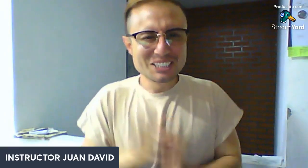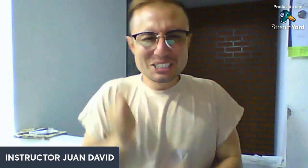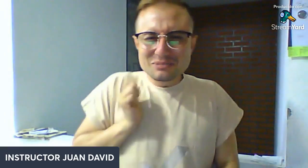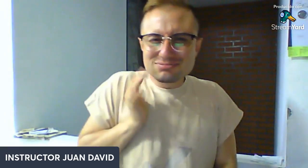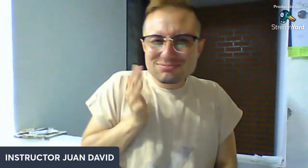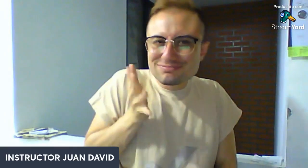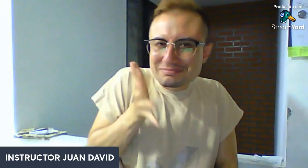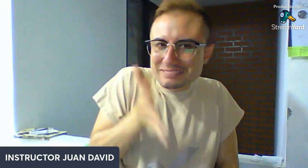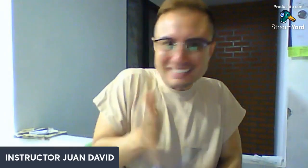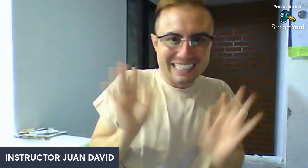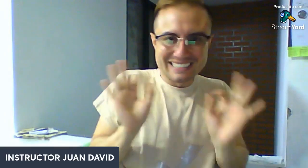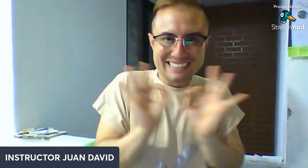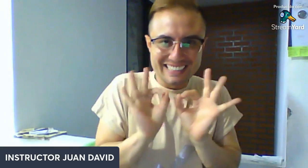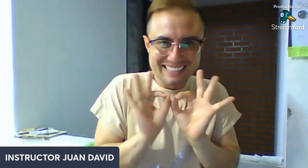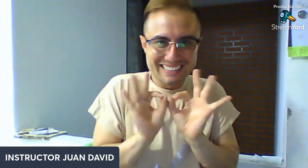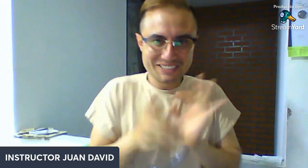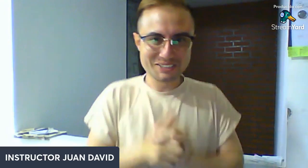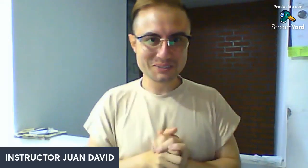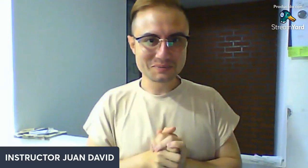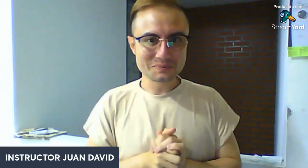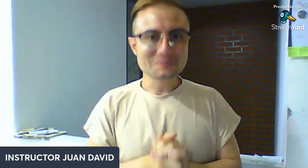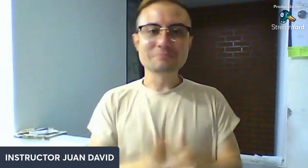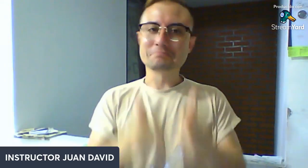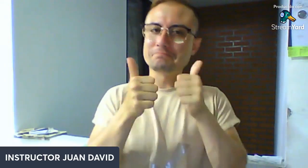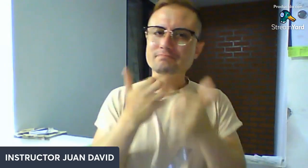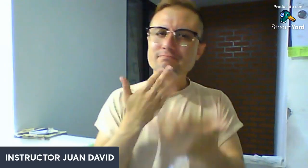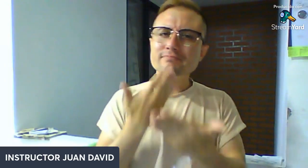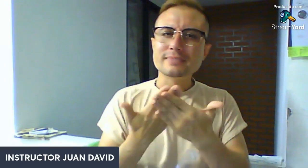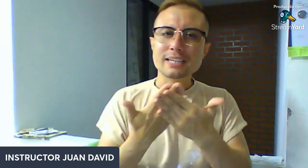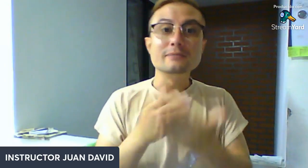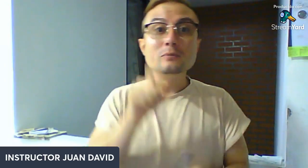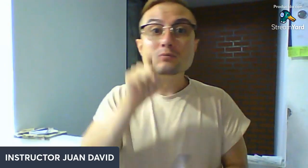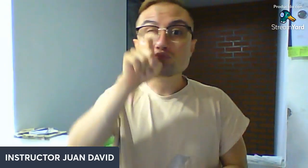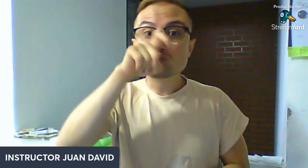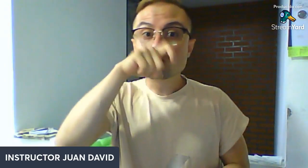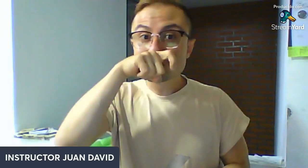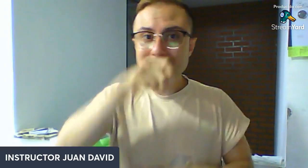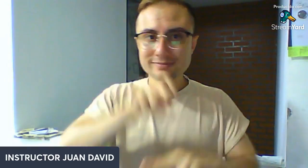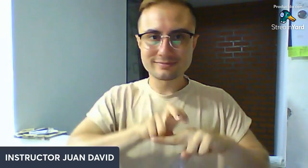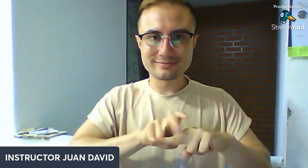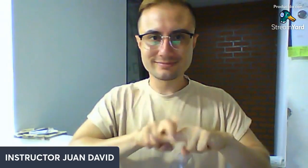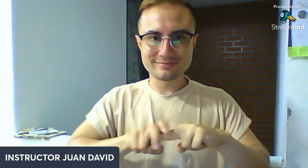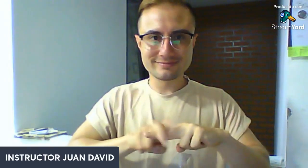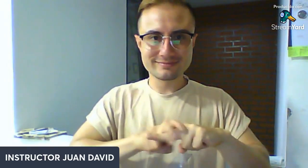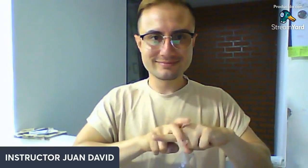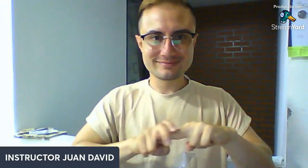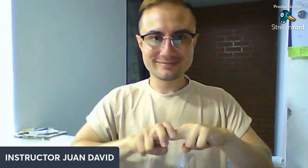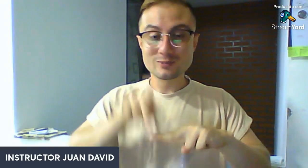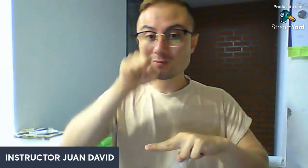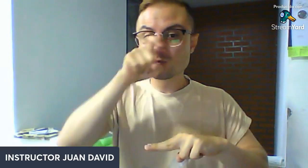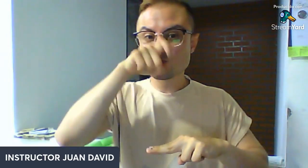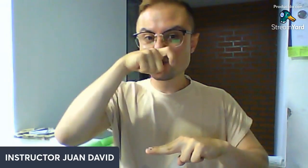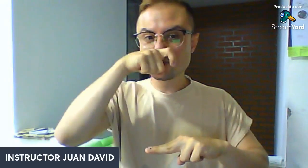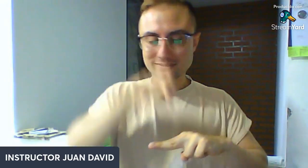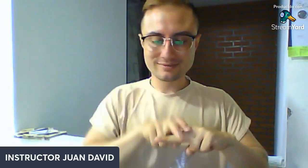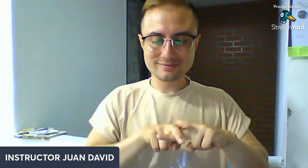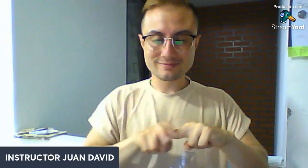Y ya, sí, era una descripción más sencilla, pero gracias, lo hiciste bien. La seña es esta, el